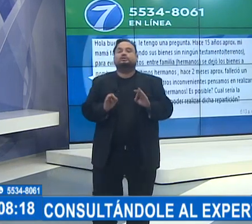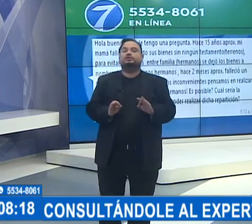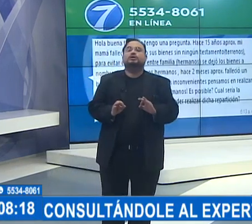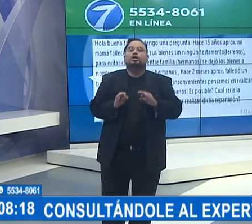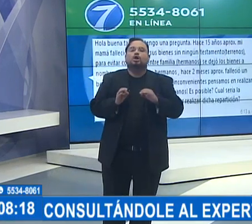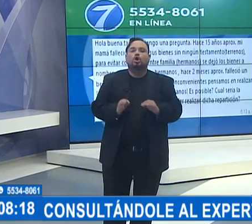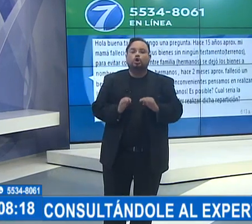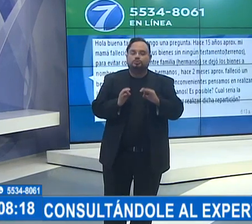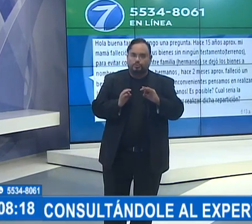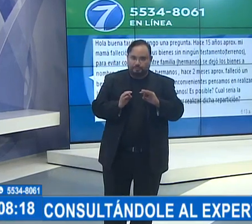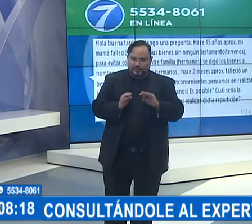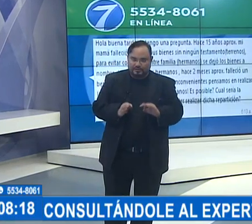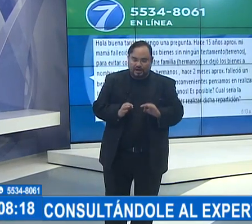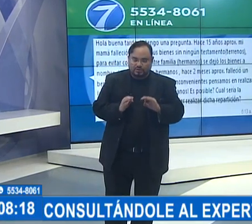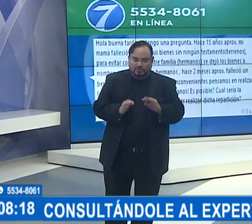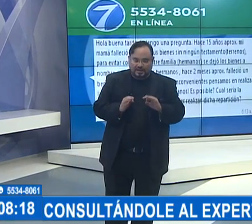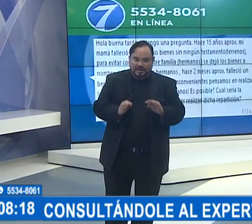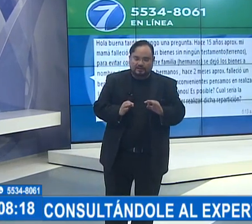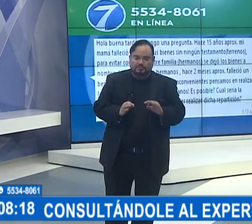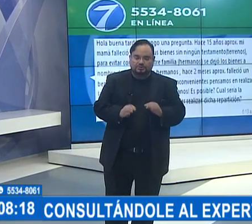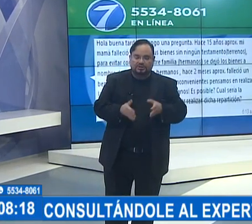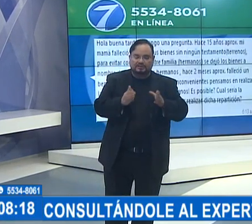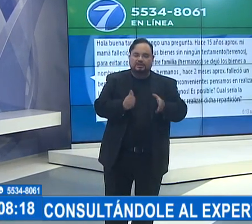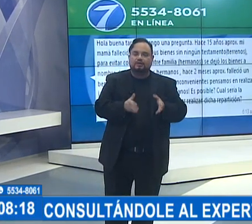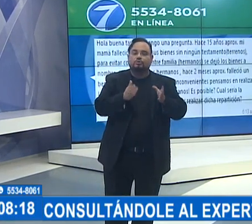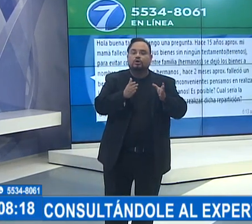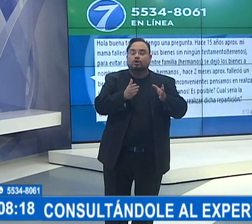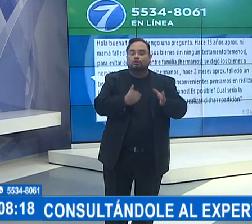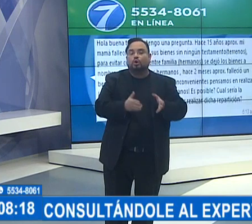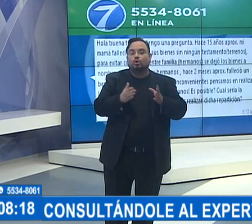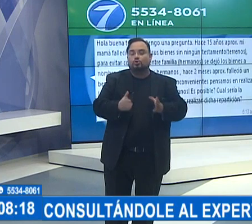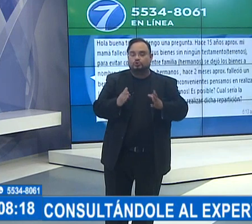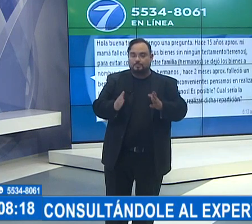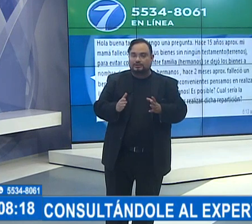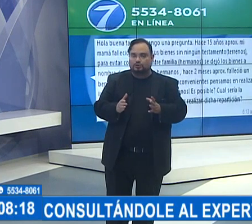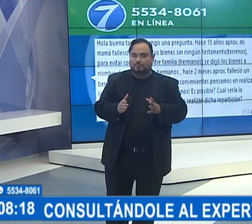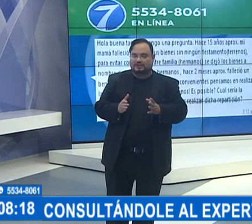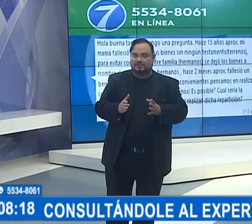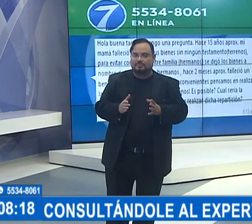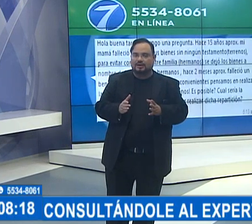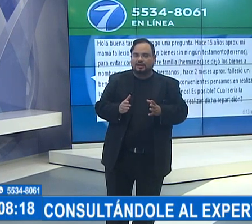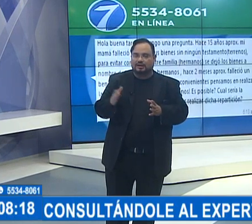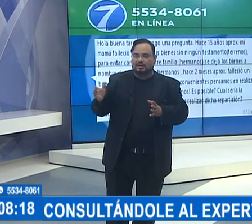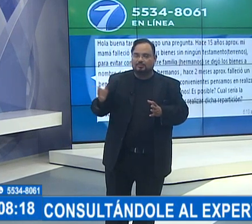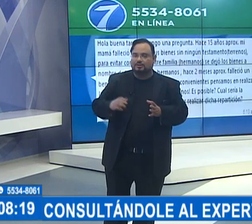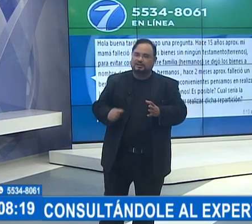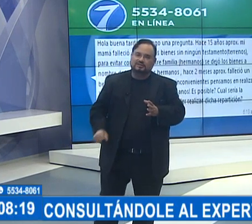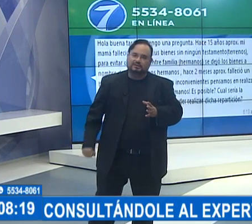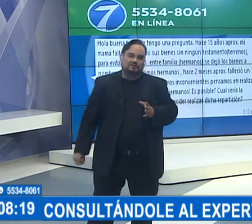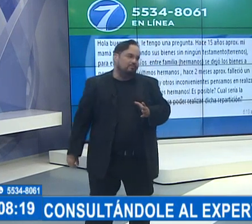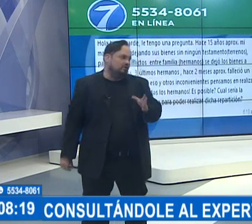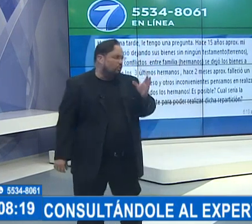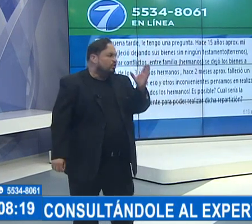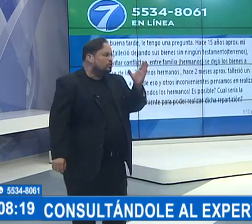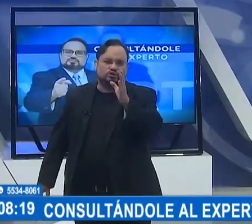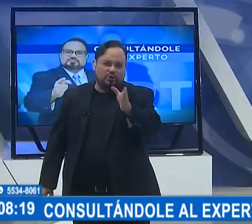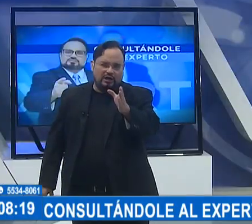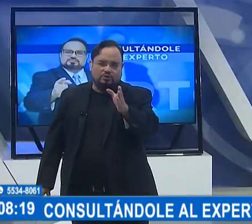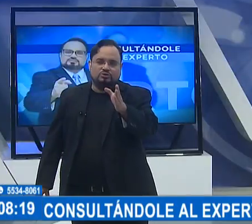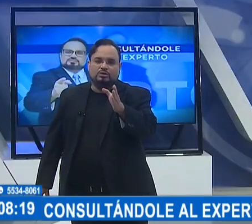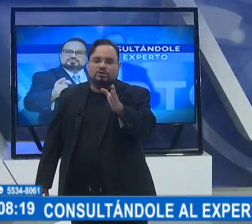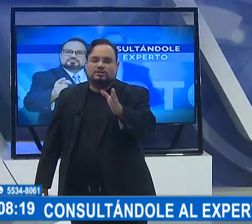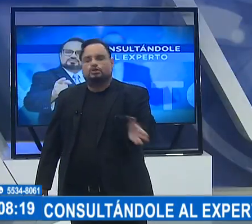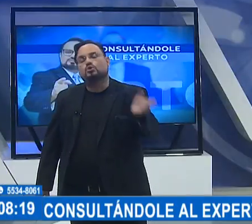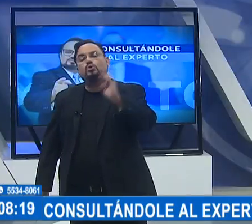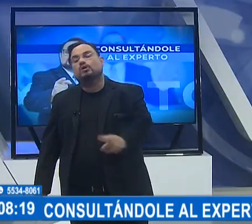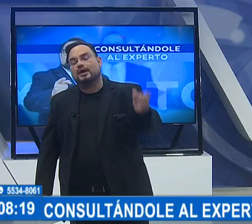3 hermanos, es decir, los propietarios legítimos, y ya siguieron todos los pasos para hacer valer legalmente ese testamento, son